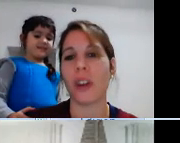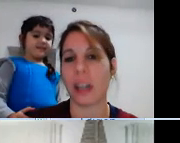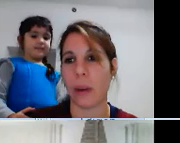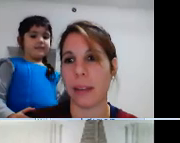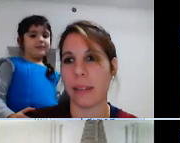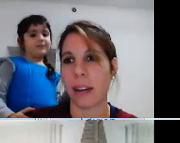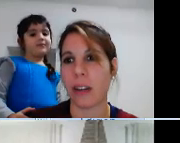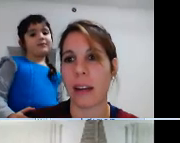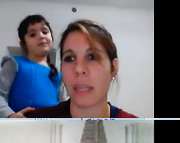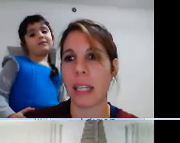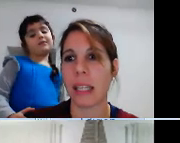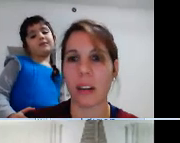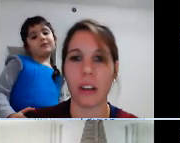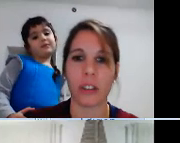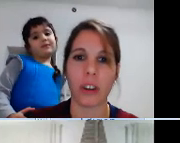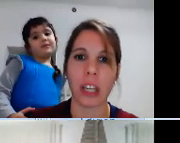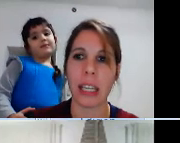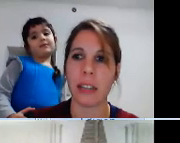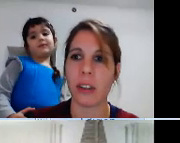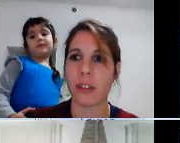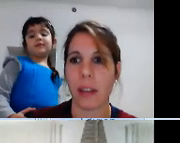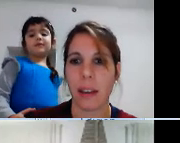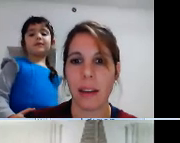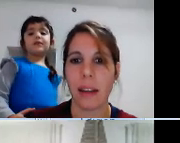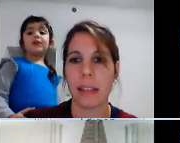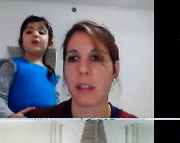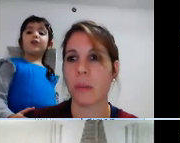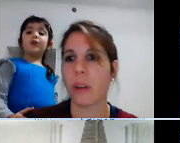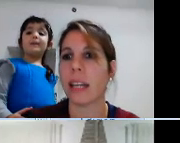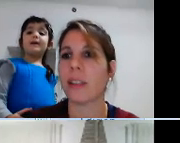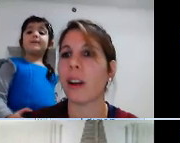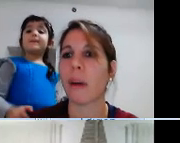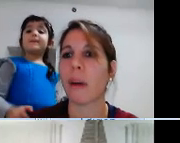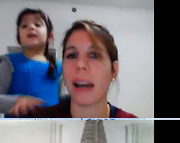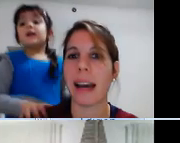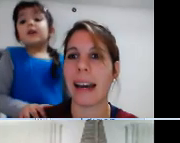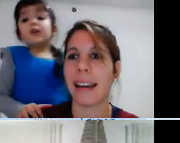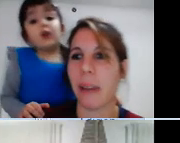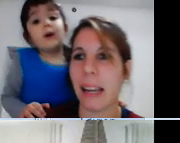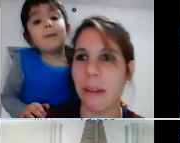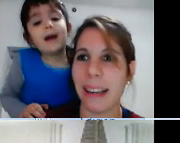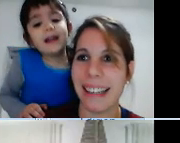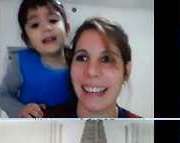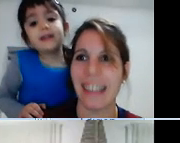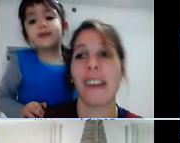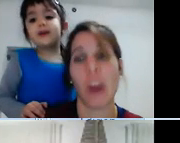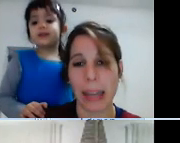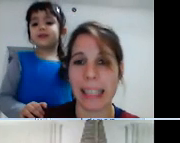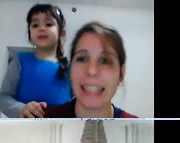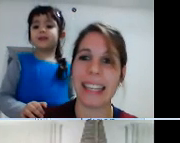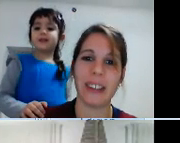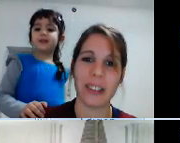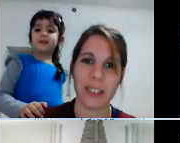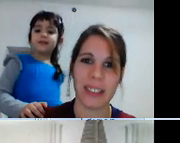con todo lo que encuentra, con las ramitas, con los tronquitos. Le tirás un tronquito y lo va a buscar y Con los vuelve. Los